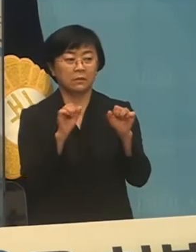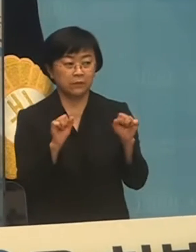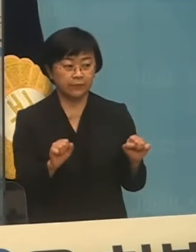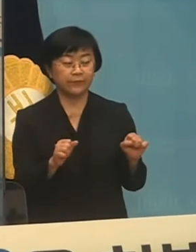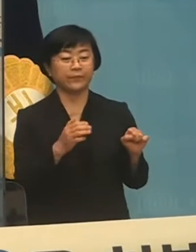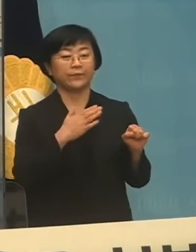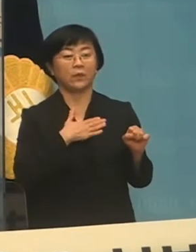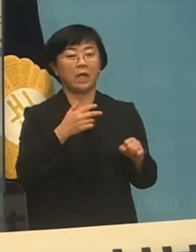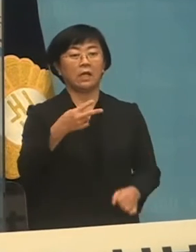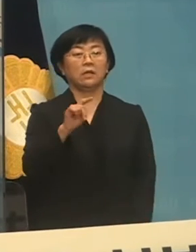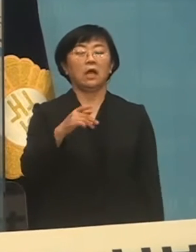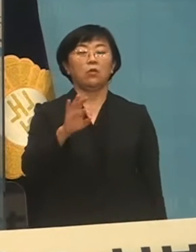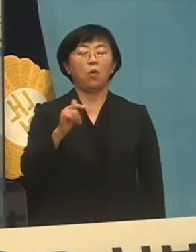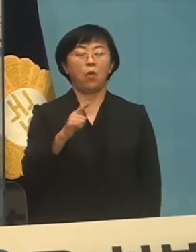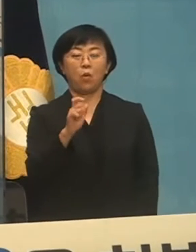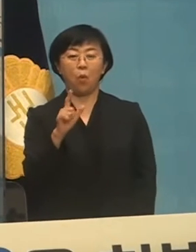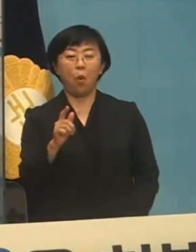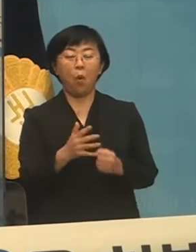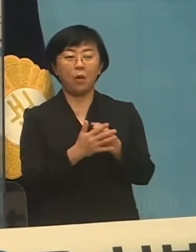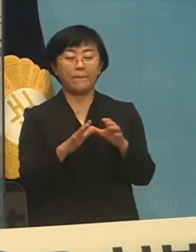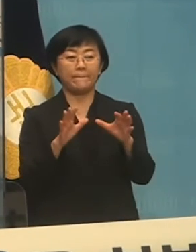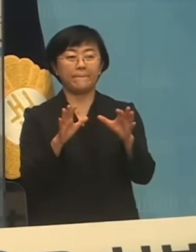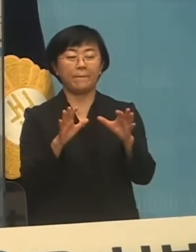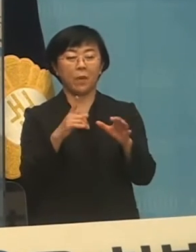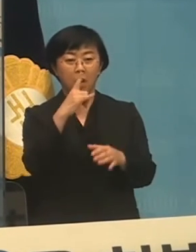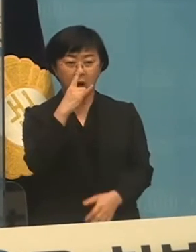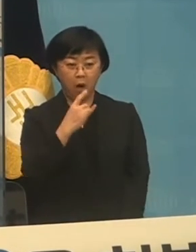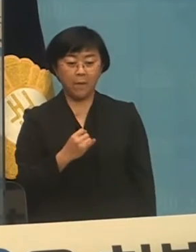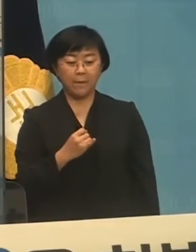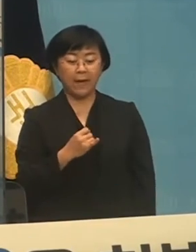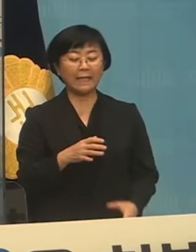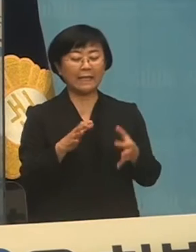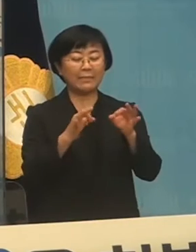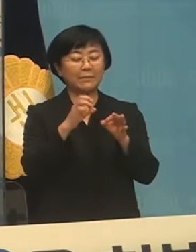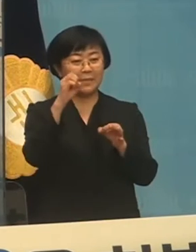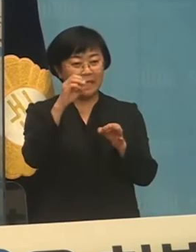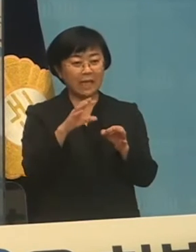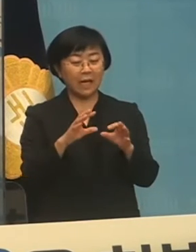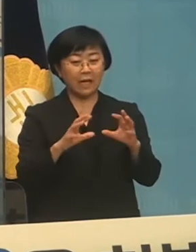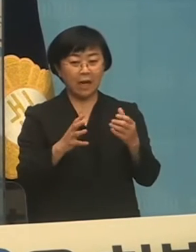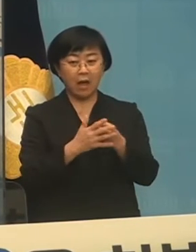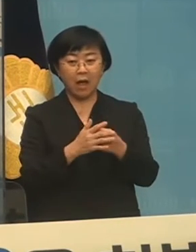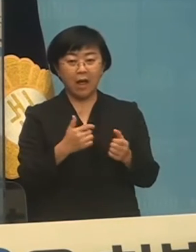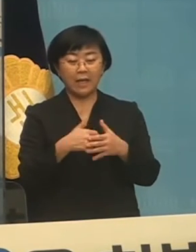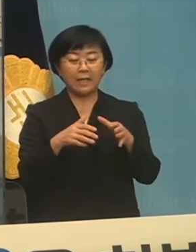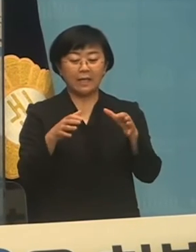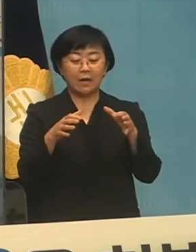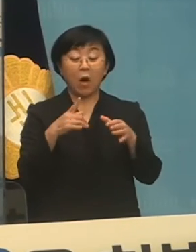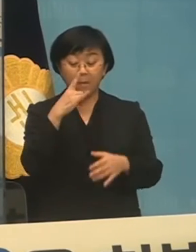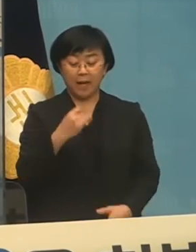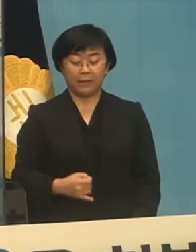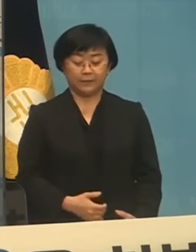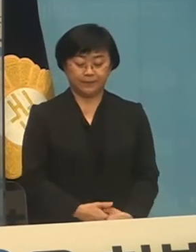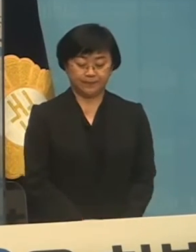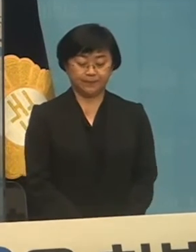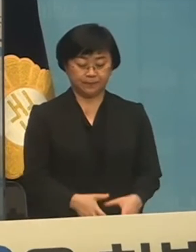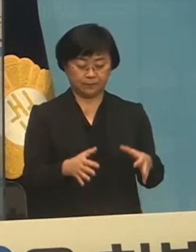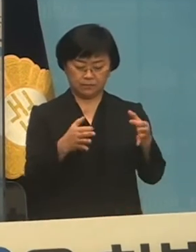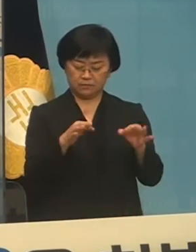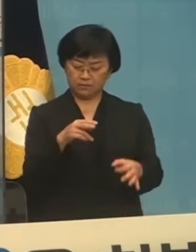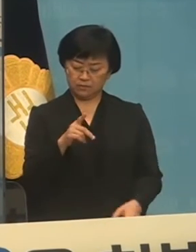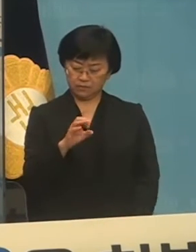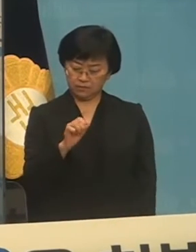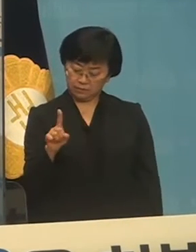안녕하세요. 저는 단원고 김빛나라 엄마, 희생자 김빛나라 엄마 김정환입니다.